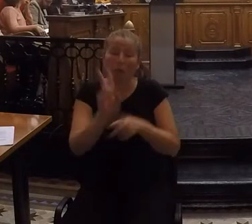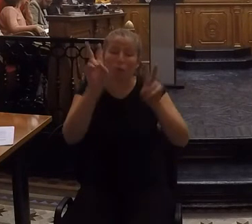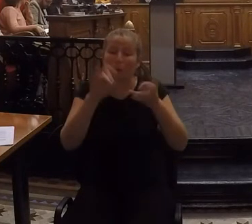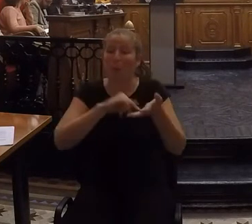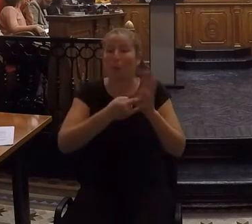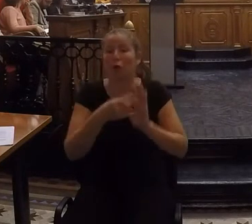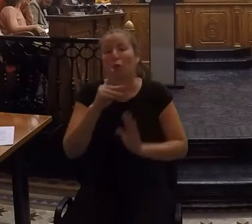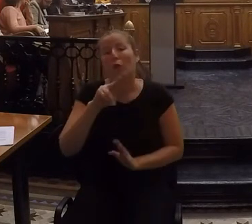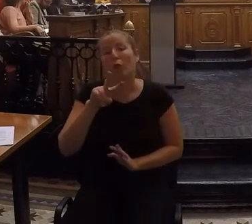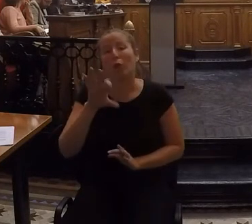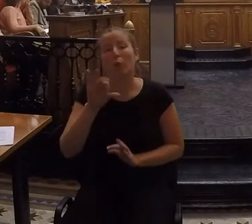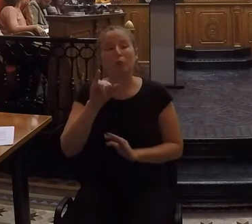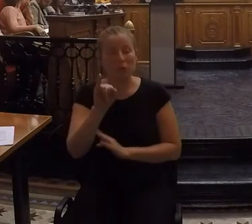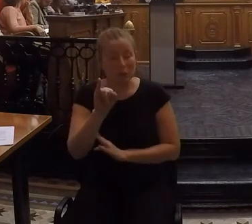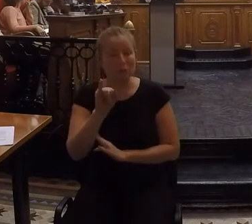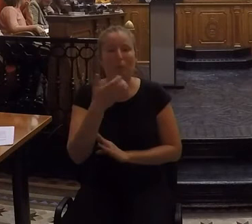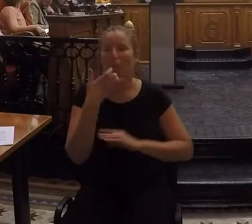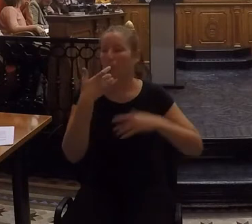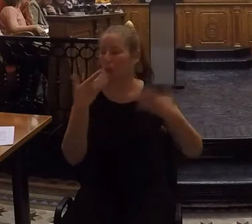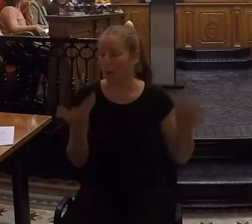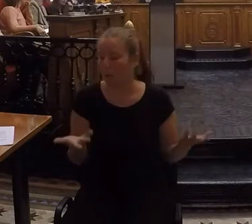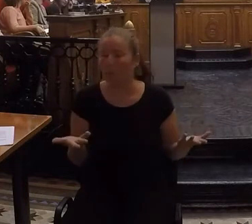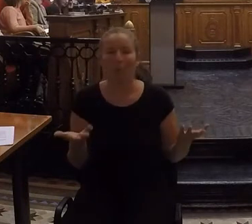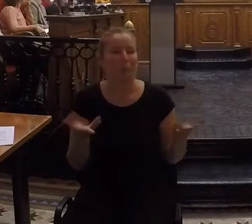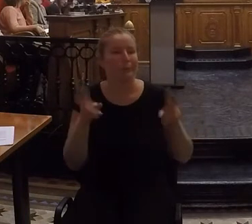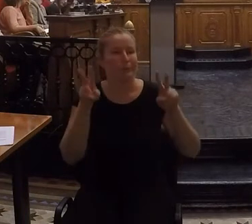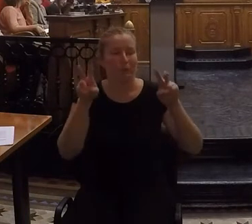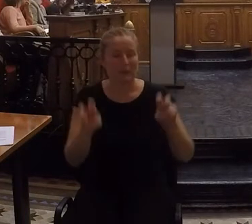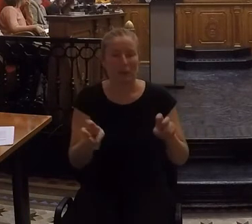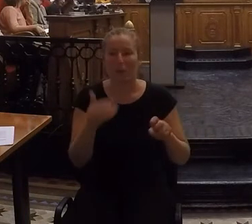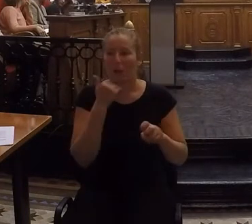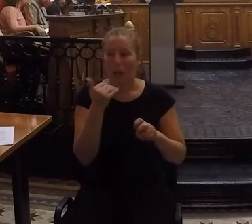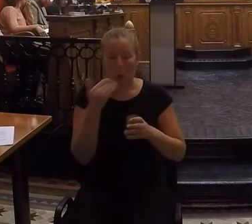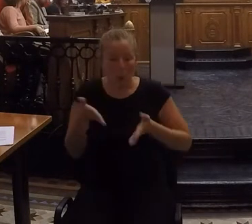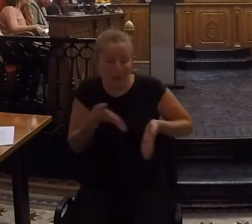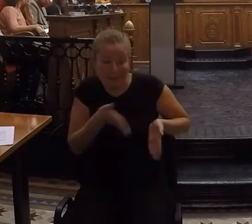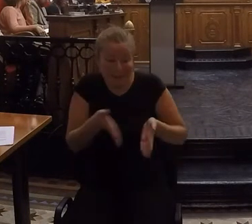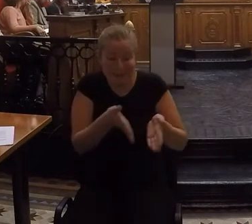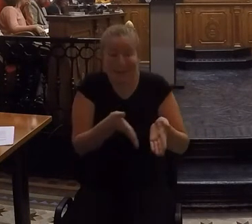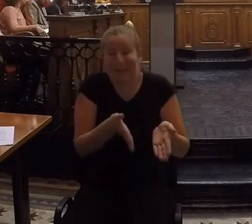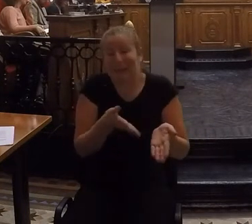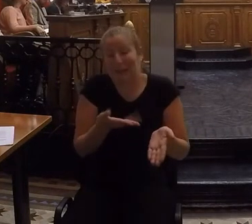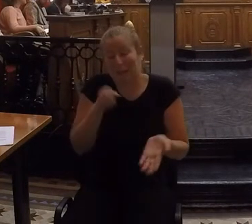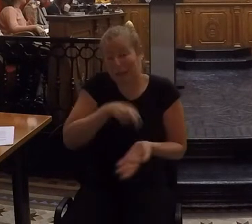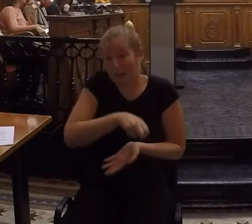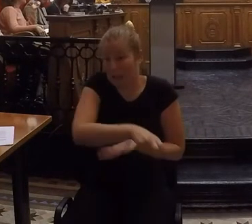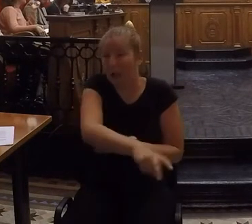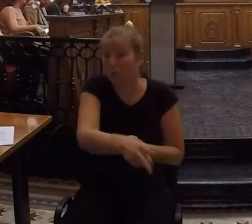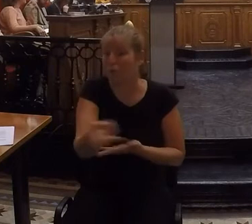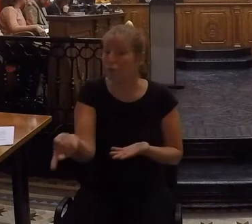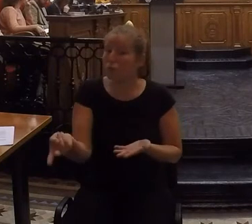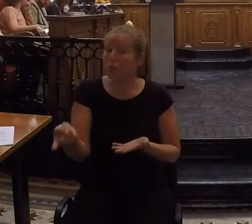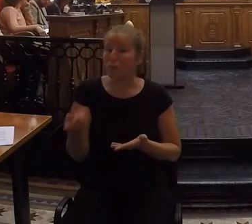DUSI y les pongo, por ejemplo, la creación de itinerarios peatonales accesibles desde barrios